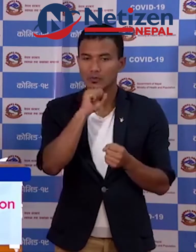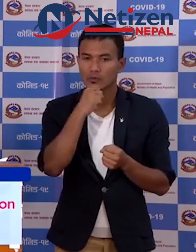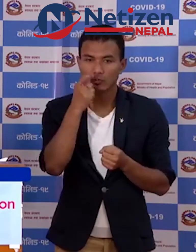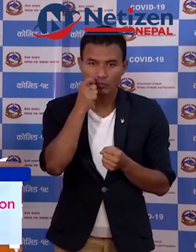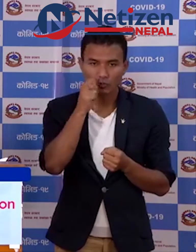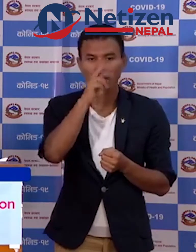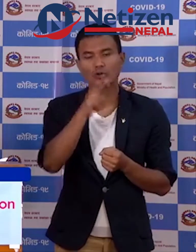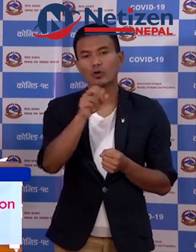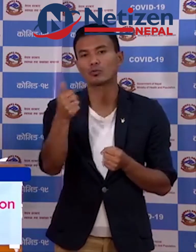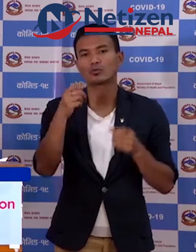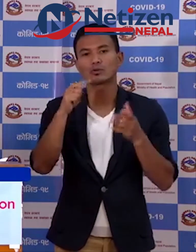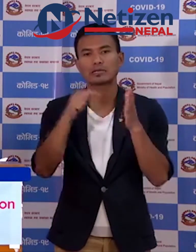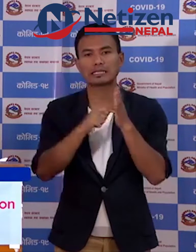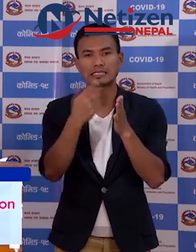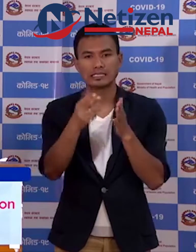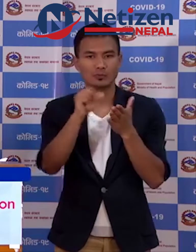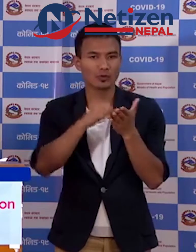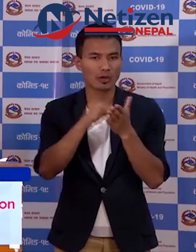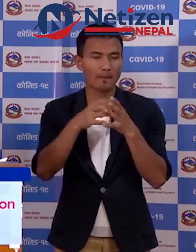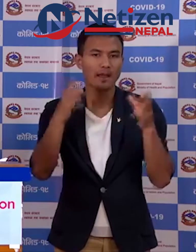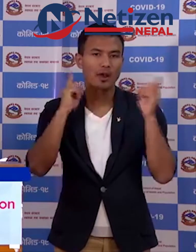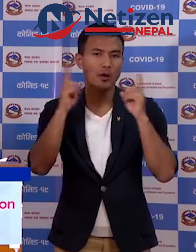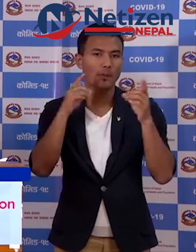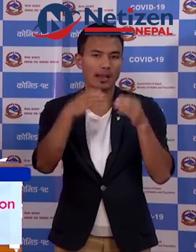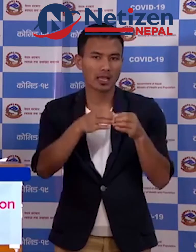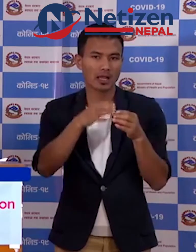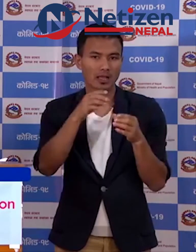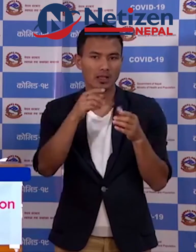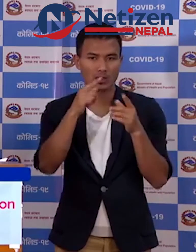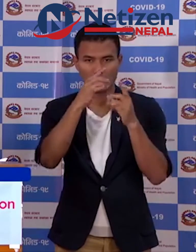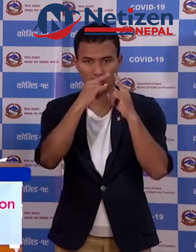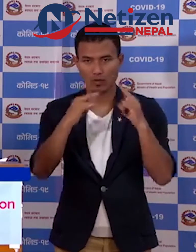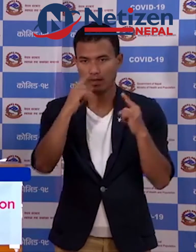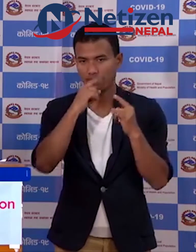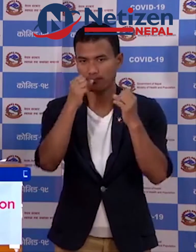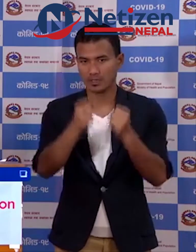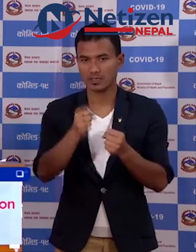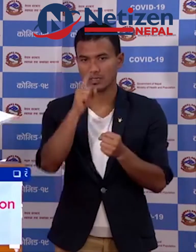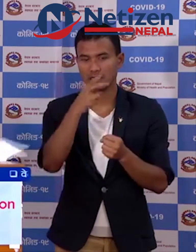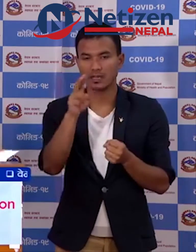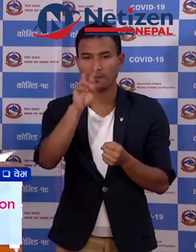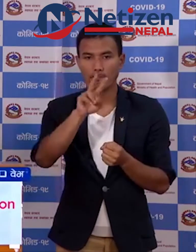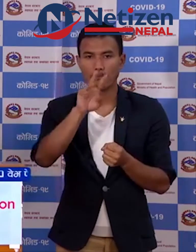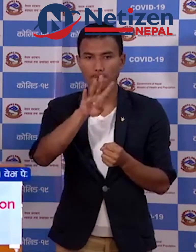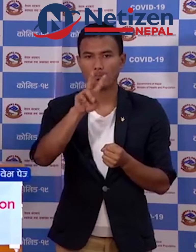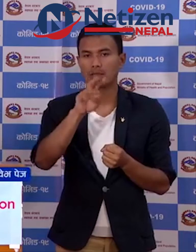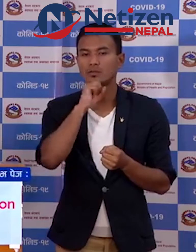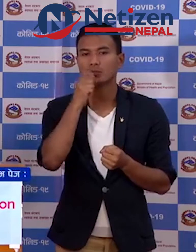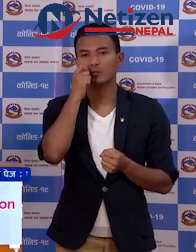पुरुष र अर्को कास्की पोखरा महानगरपालिका क्वारेन्टिनको 1 जना 42 वर्षको पुरुष हुनुहुन्छ।